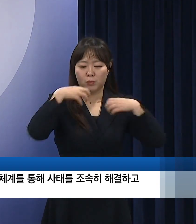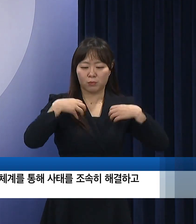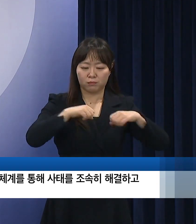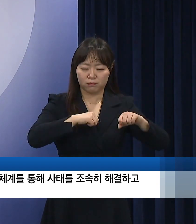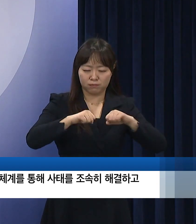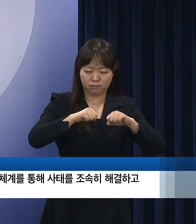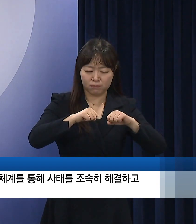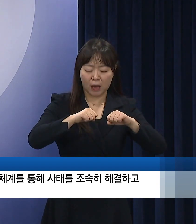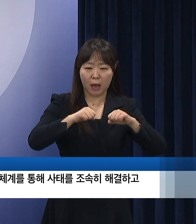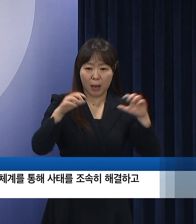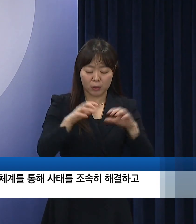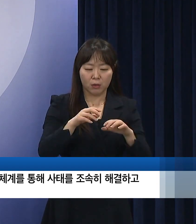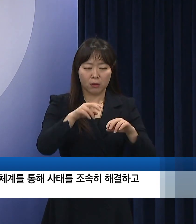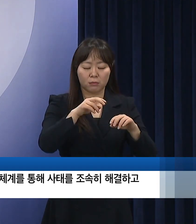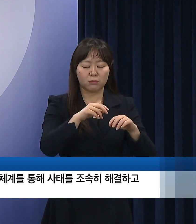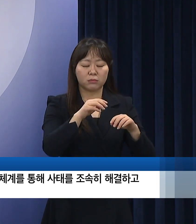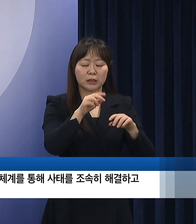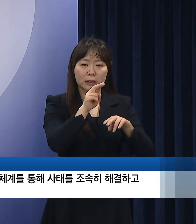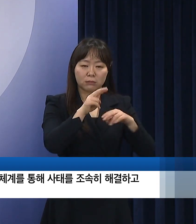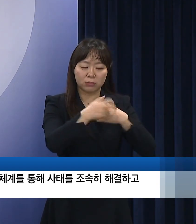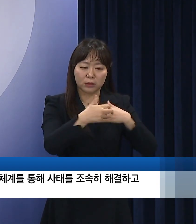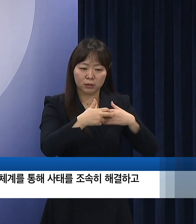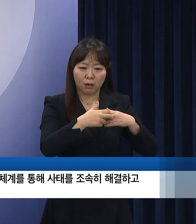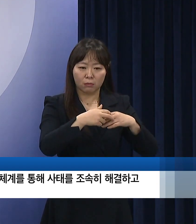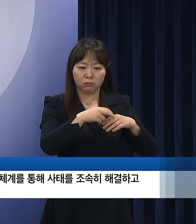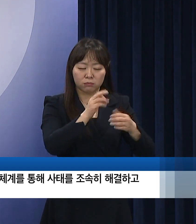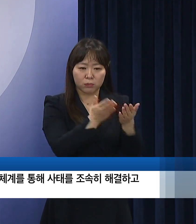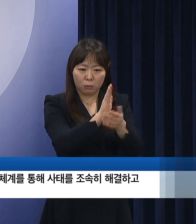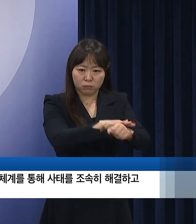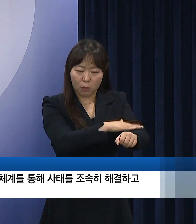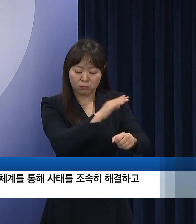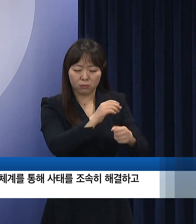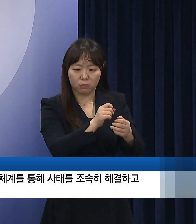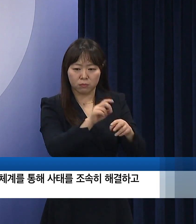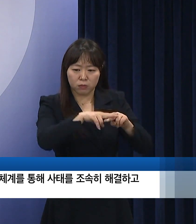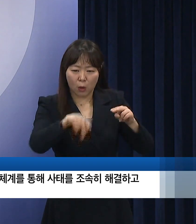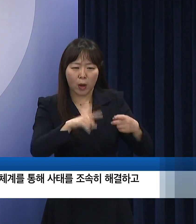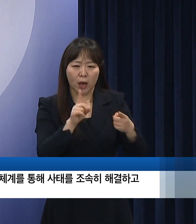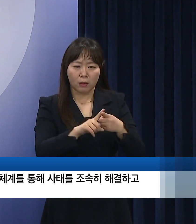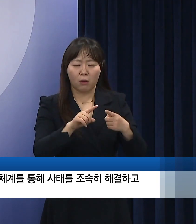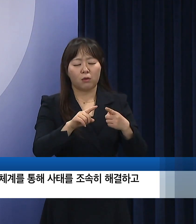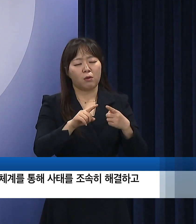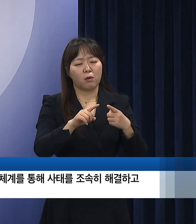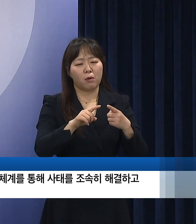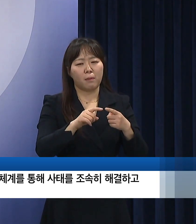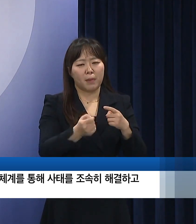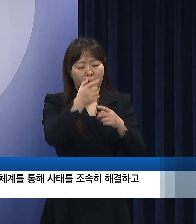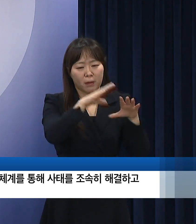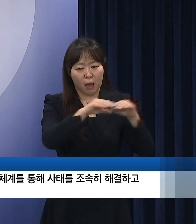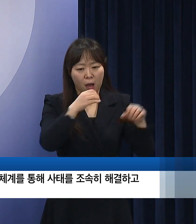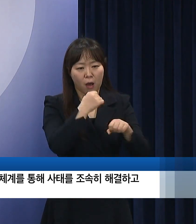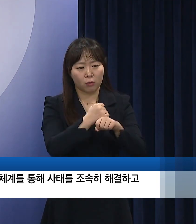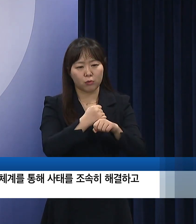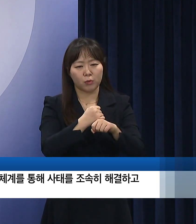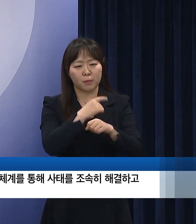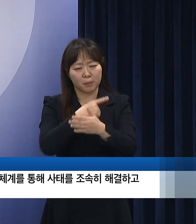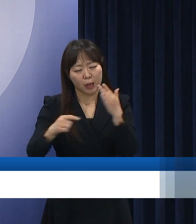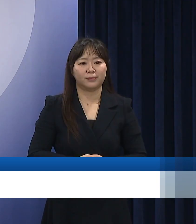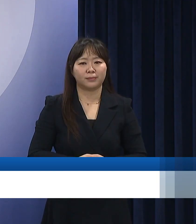대응 체계를 통해 사태를 조속히 해결하고 국민 피해를 최소화해야 한다는 점을